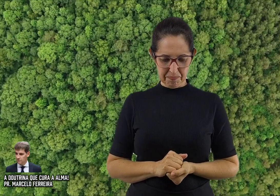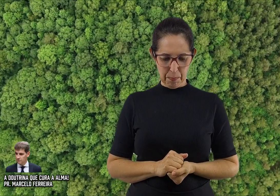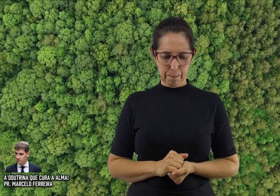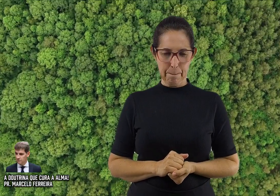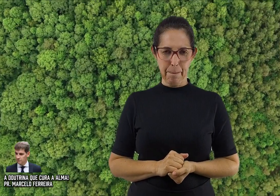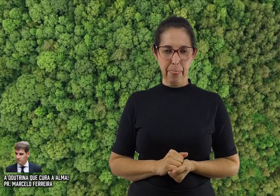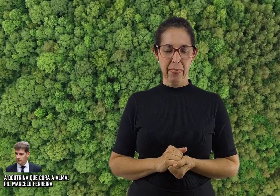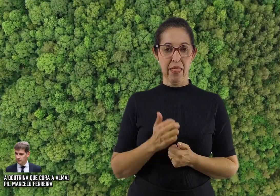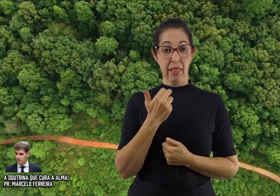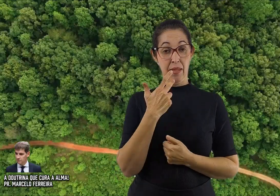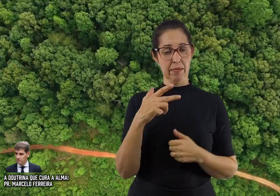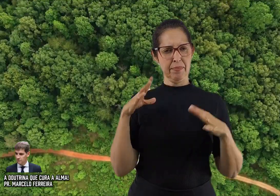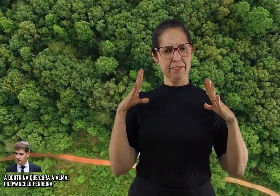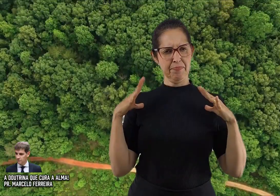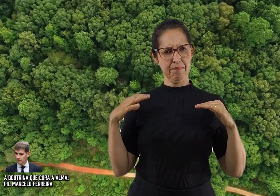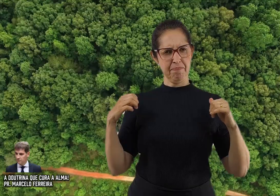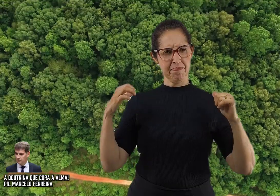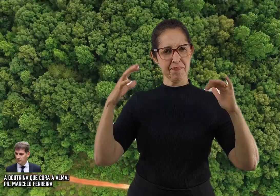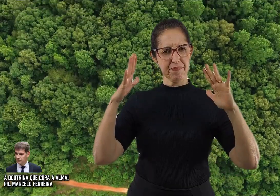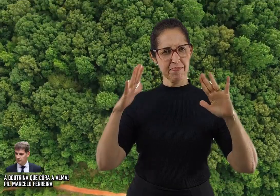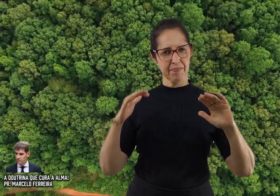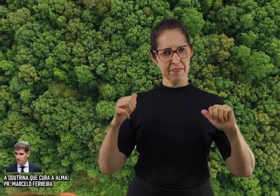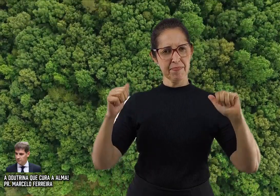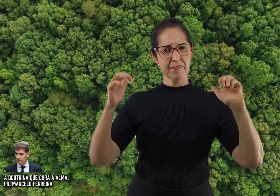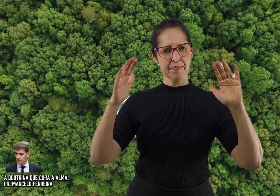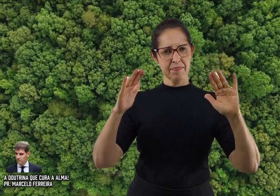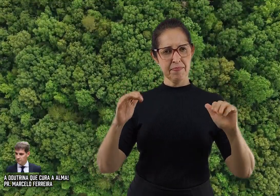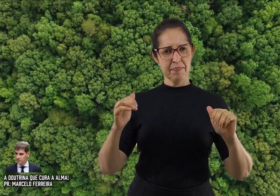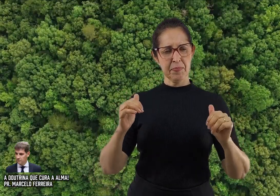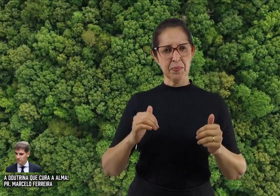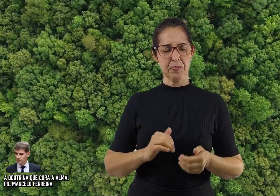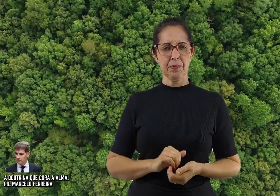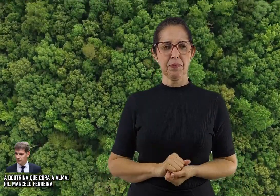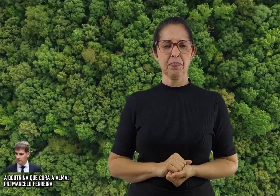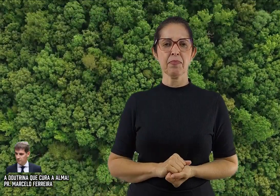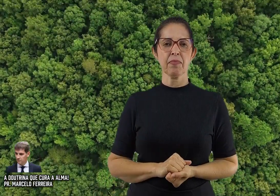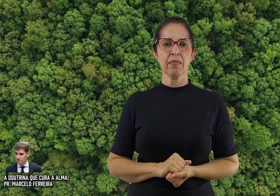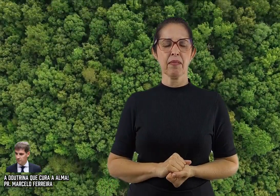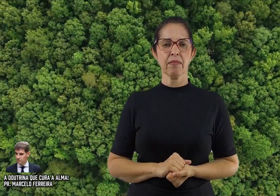Nele me andra la solde que de hace.